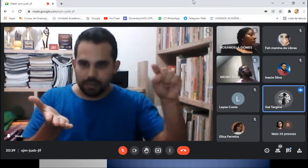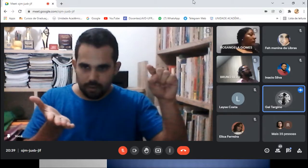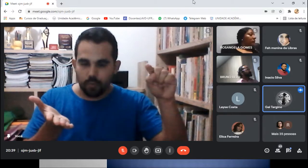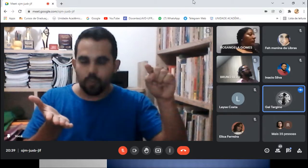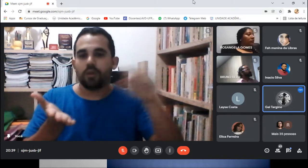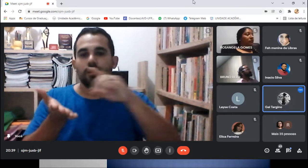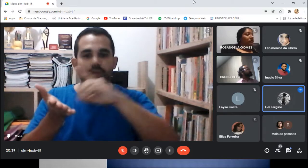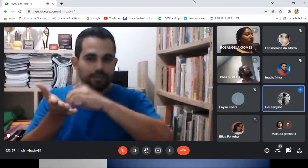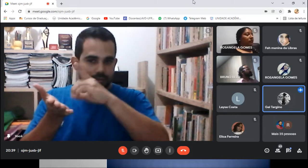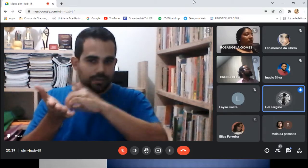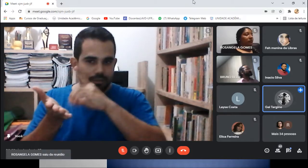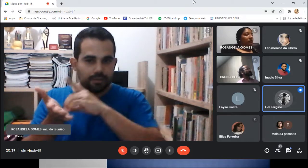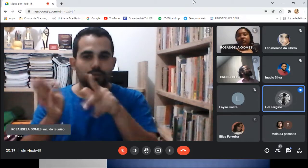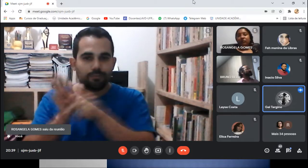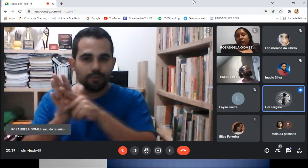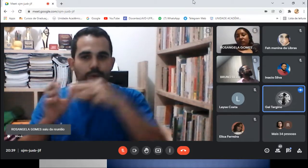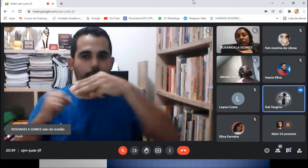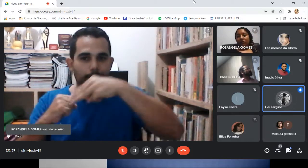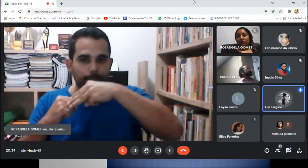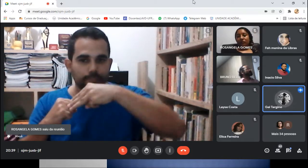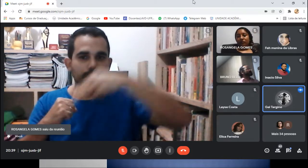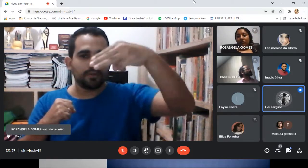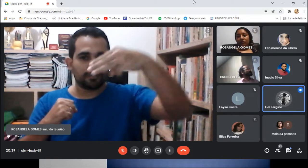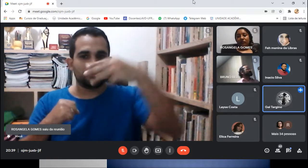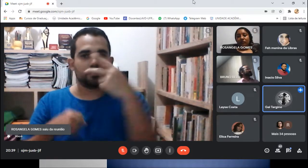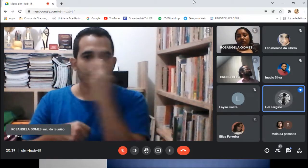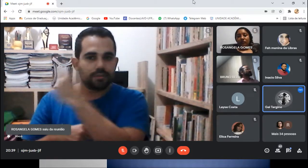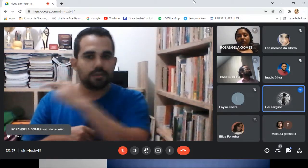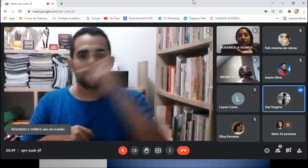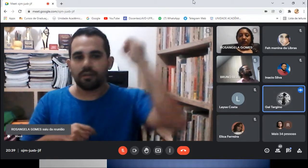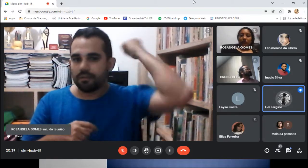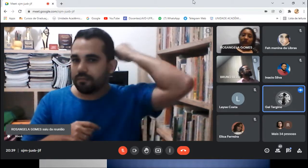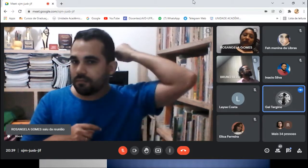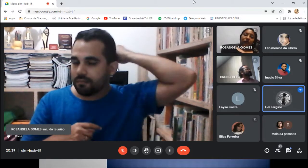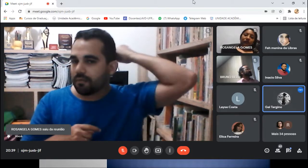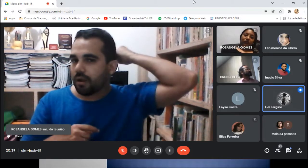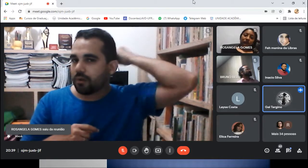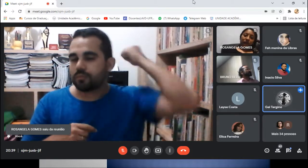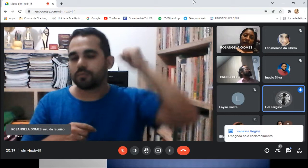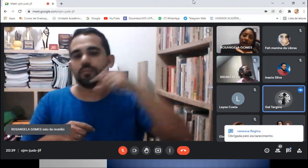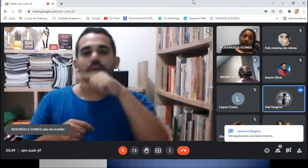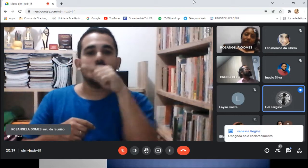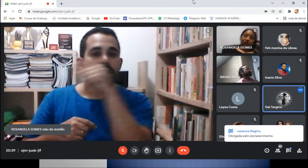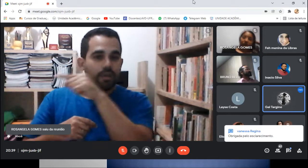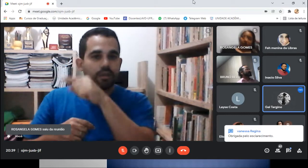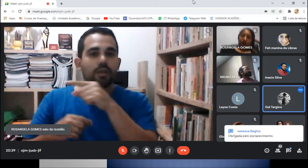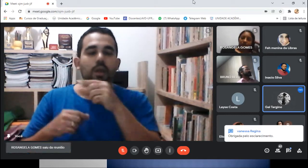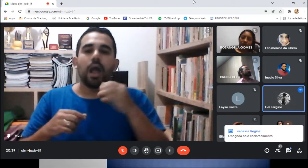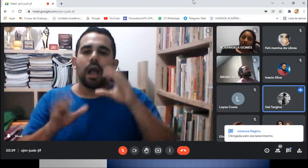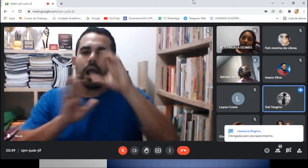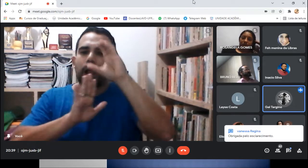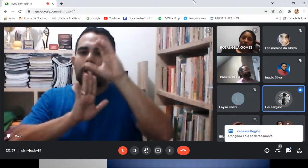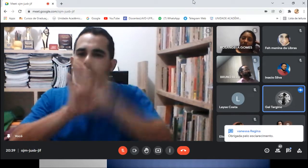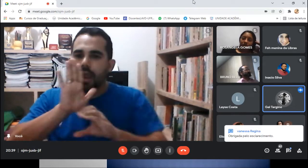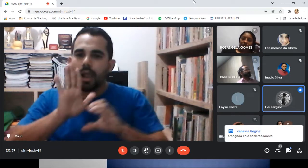Aurélio, quais são as definições, né, do professor Valdo, e